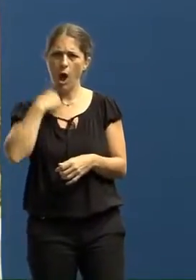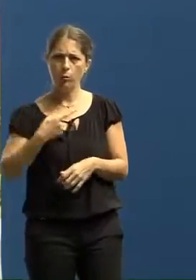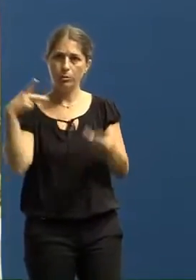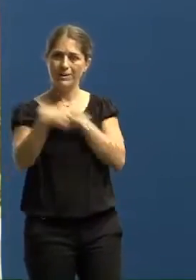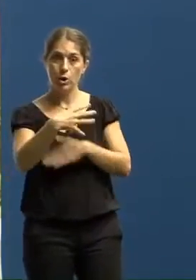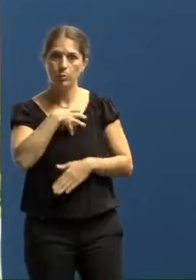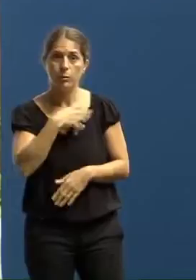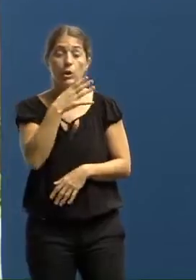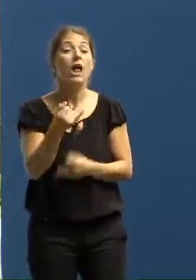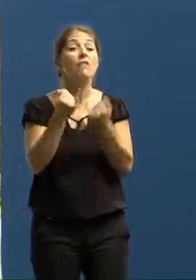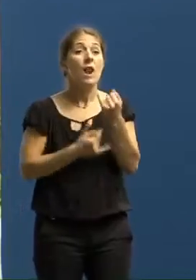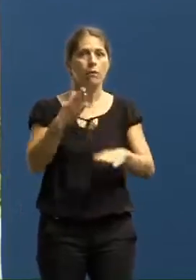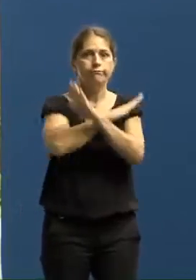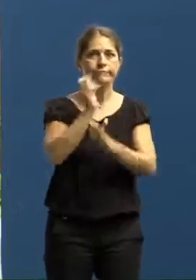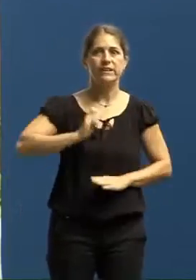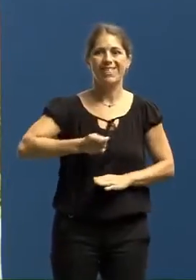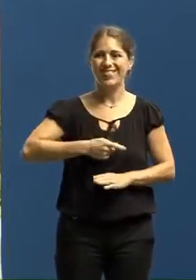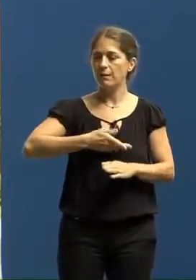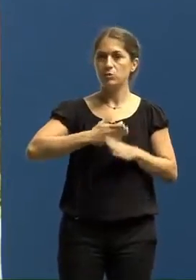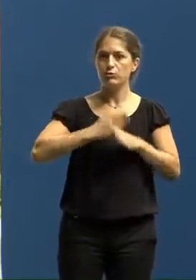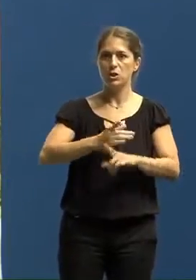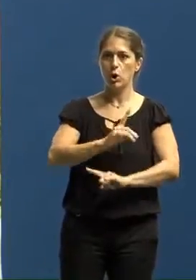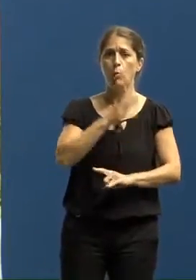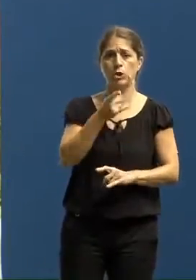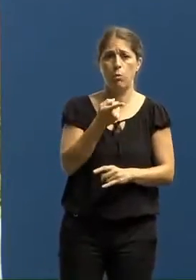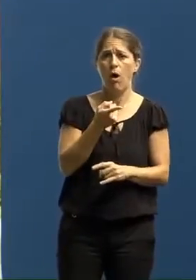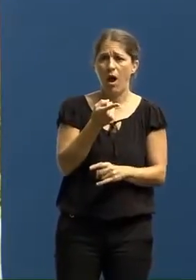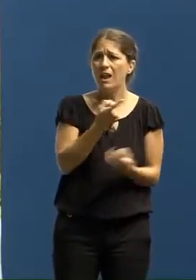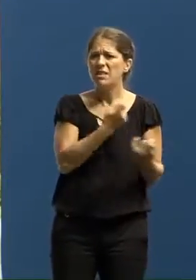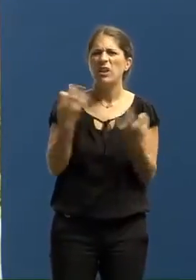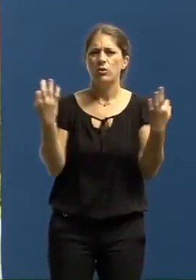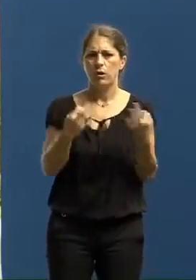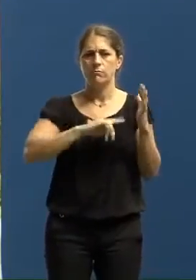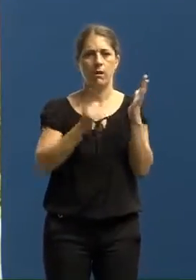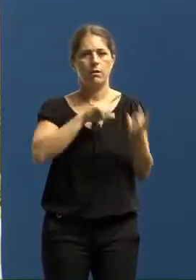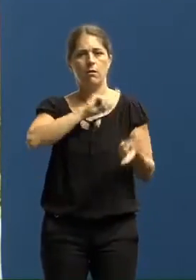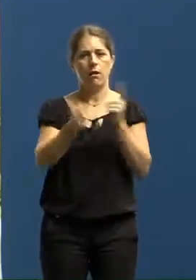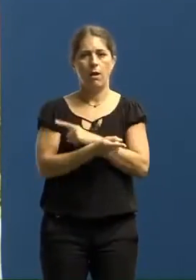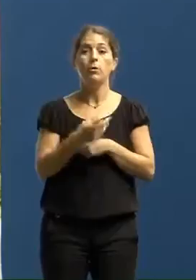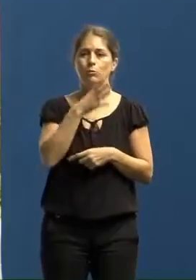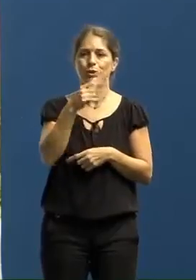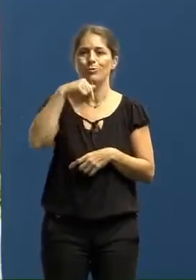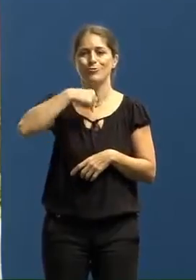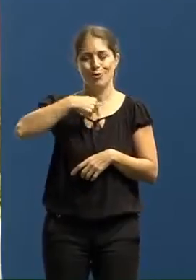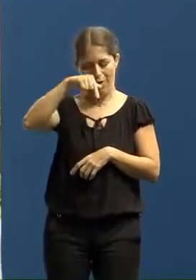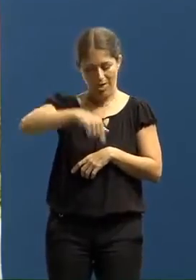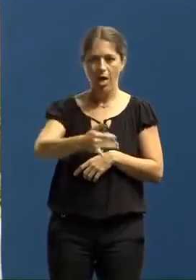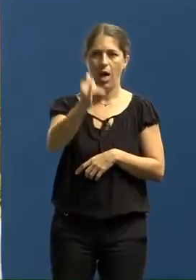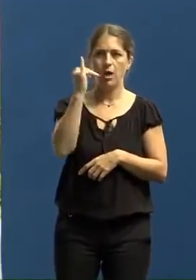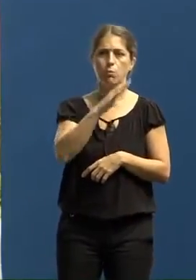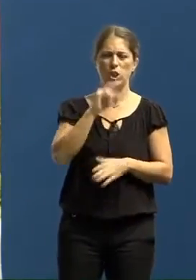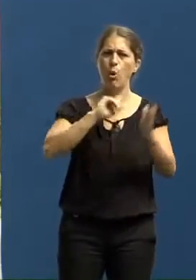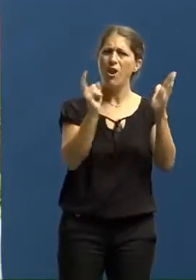a compoñer unha sentencia, senón que era necesario cambiar as leis. E por iso estamos aquí, porque creemos que é posible cambiar as leis cando son